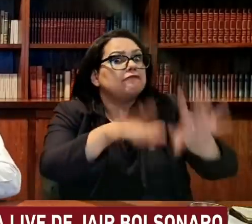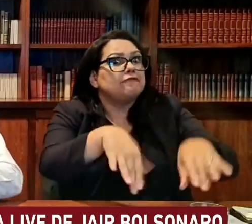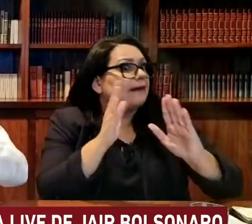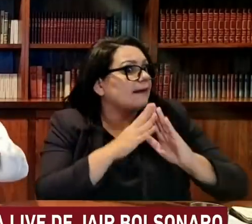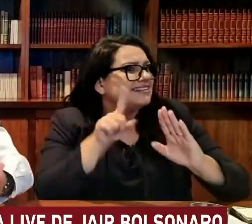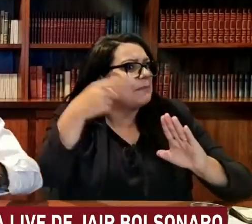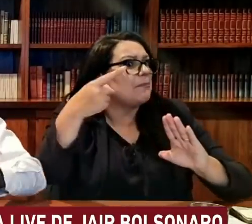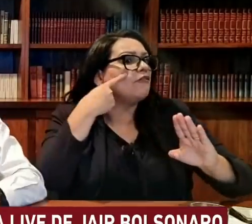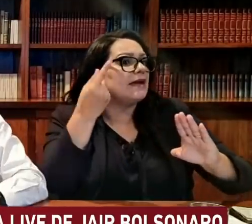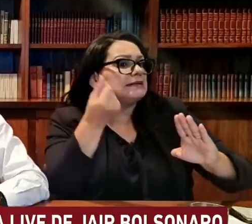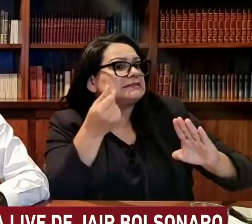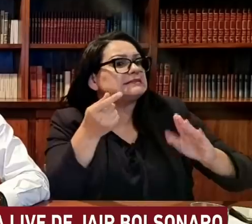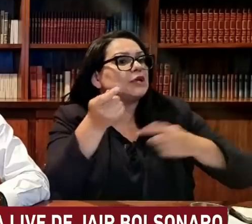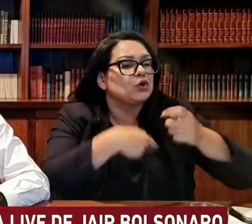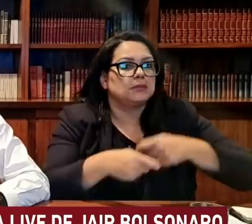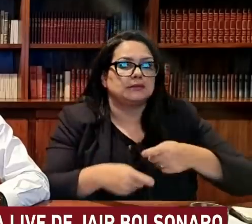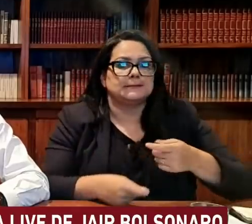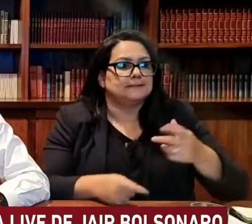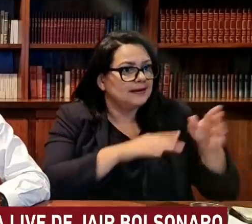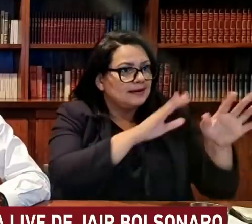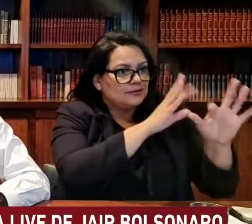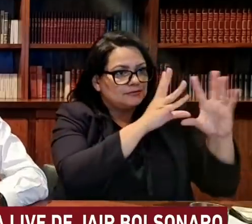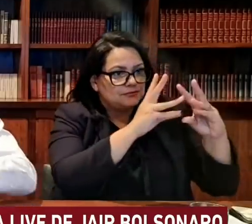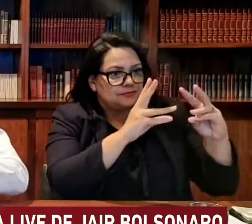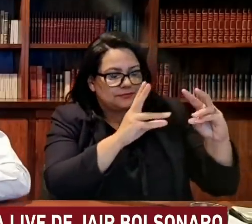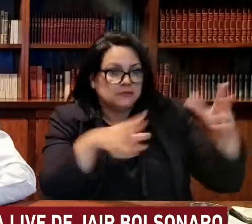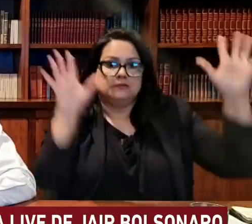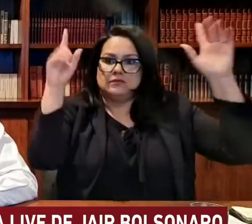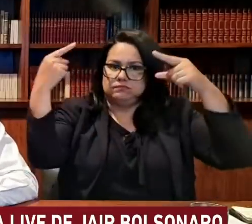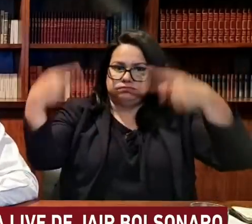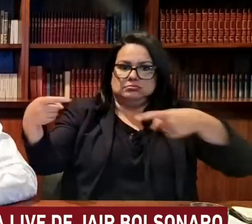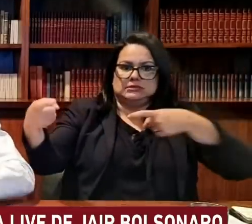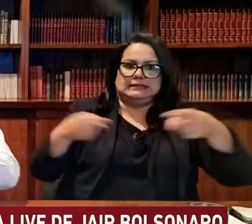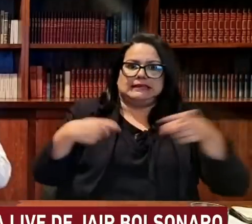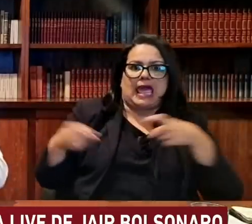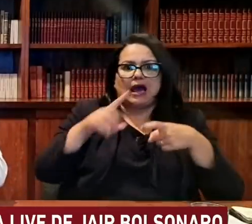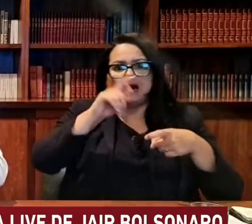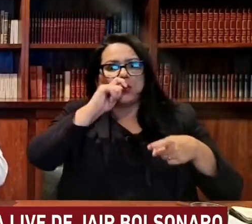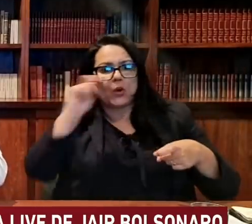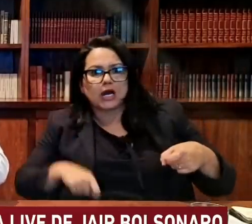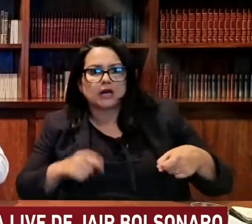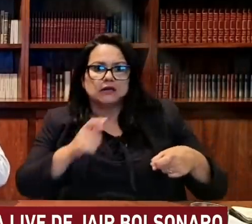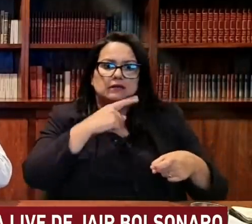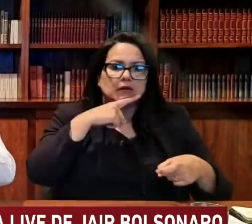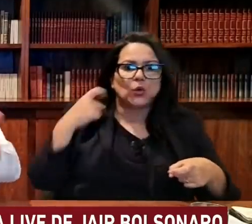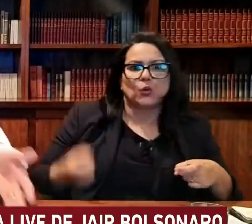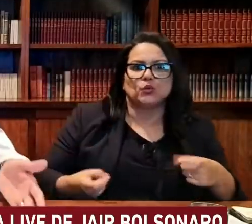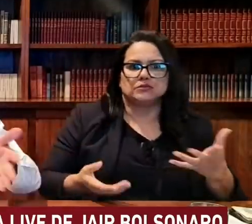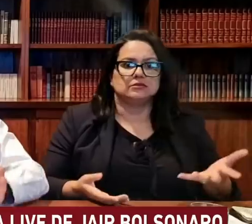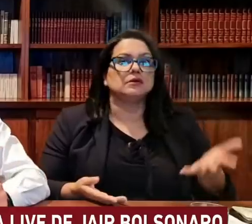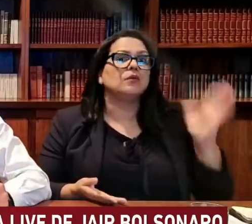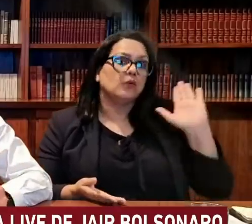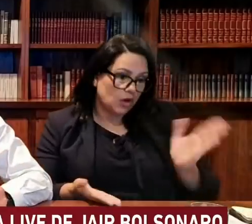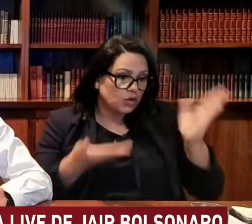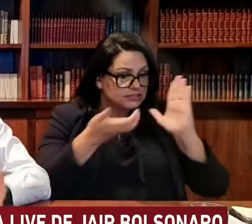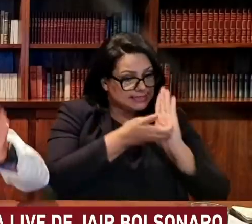Acabou isso aí, pintou o problema da Ucrânia e Rússia. Em parte, né? O Senado hoje já fez a tua parte, a Câmara deve fazer a